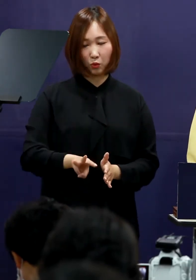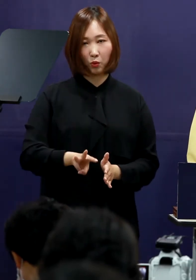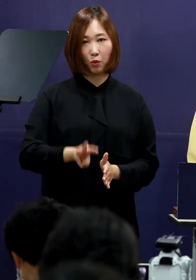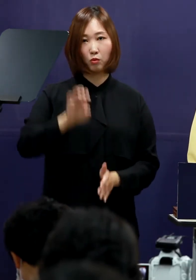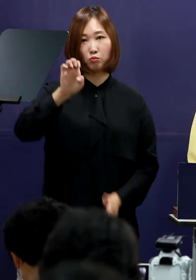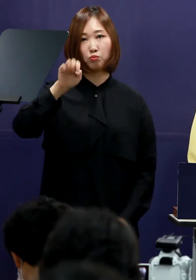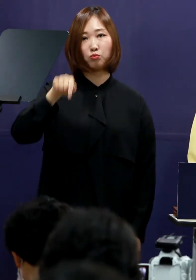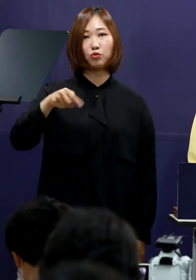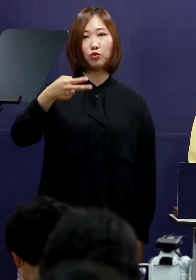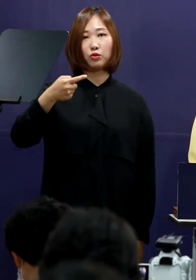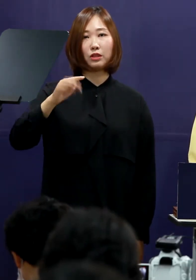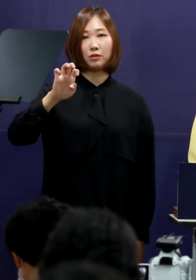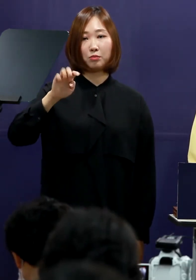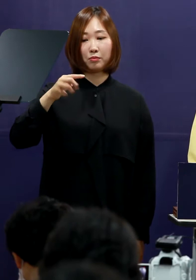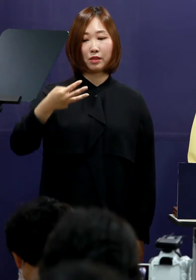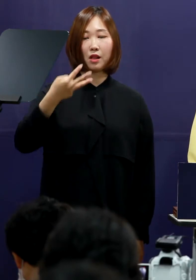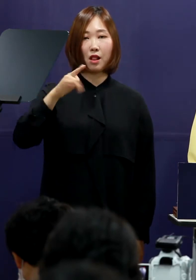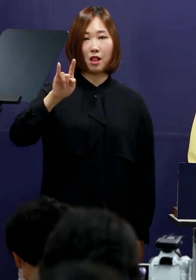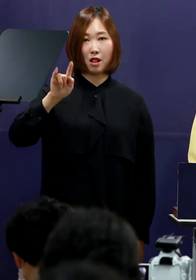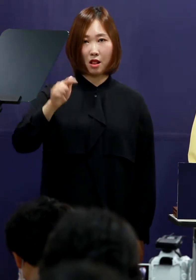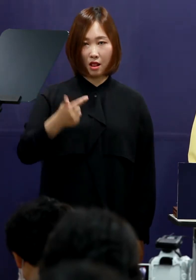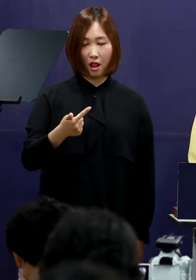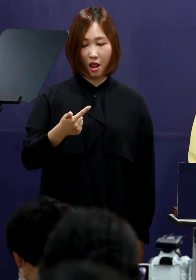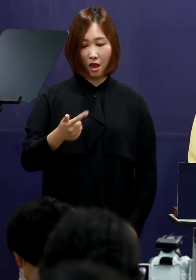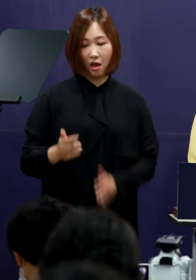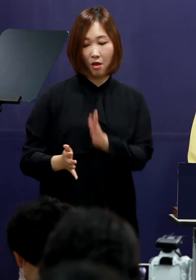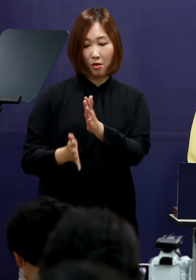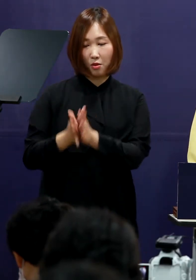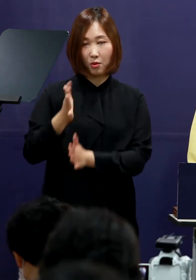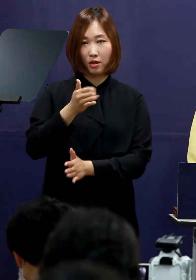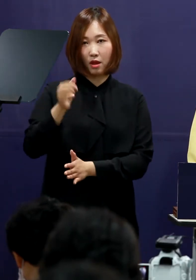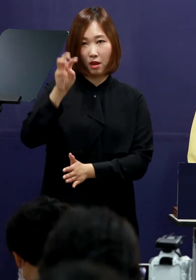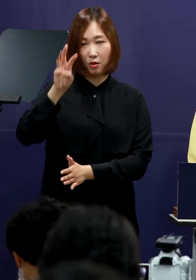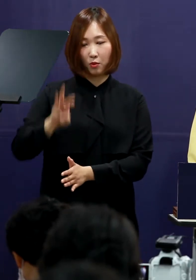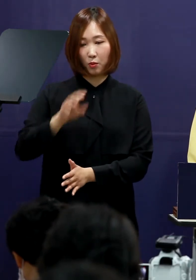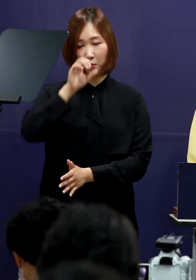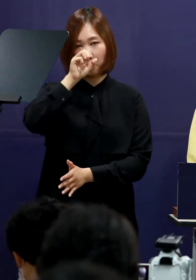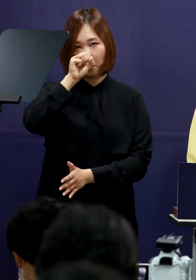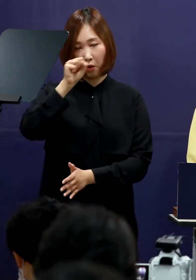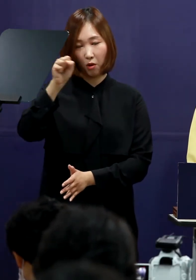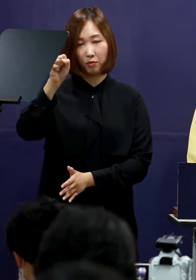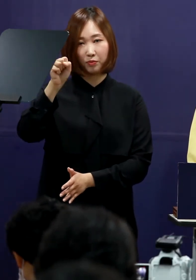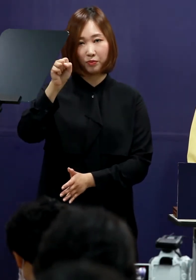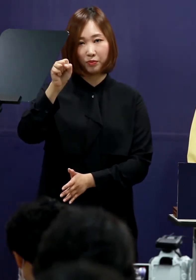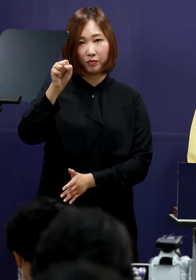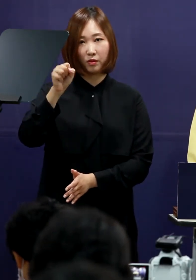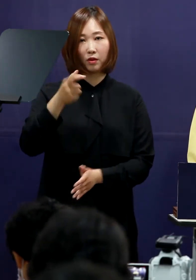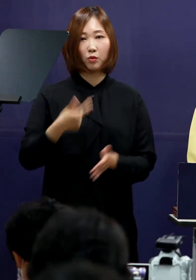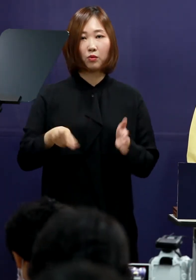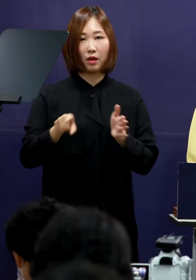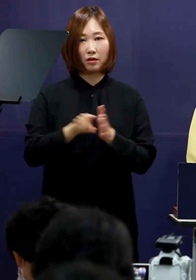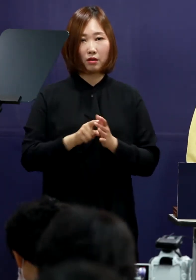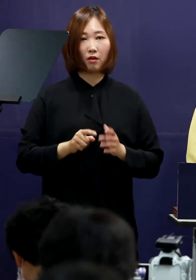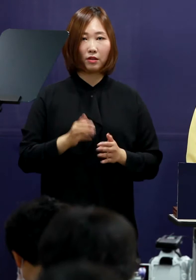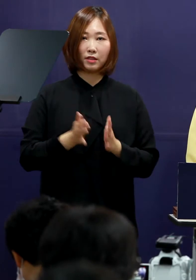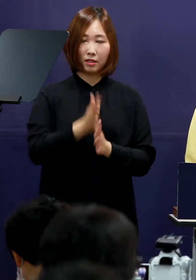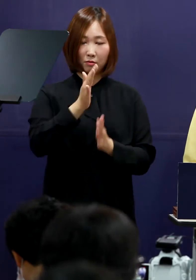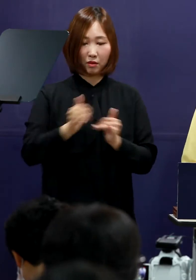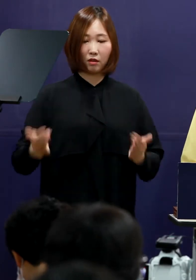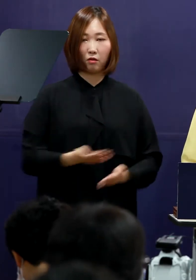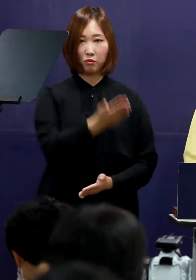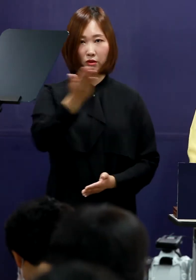취지를 살피셔서 많은 관심과 협조를 해주시기를 요구드리도록